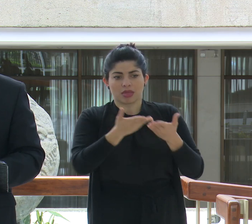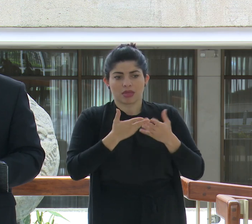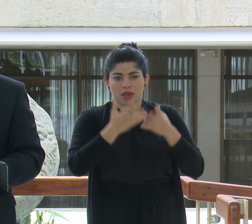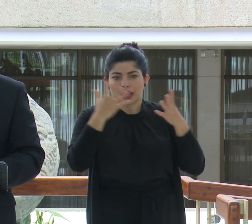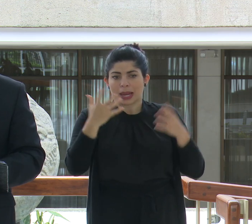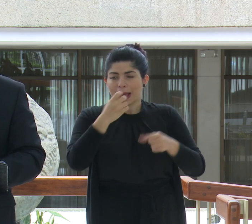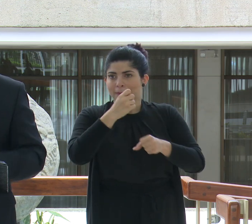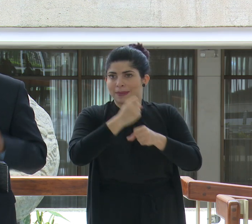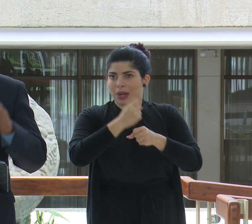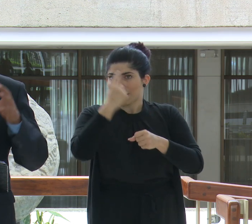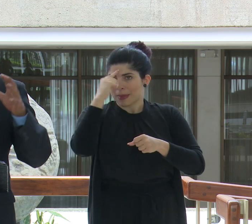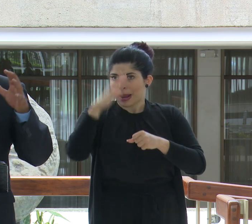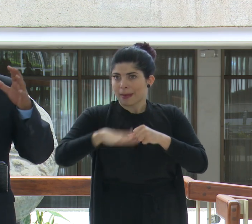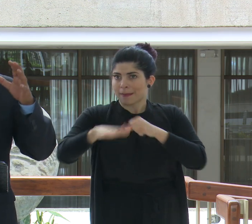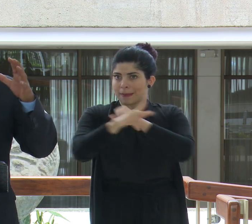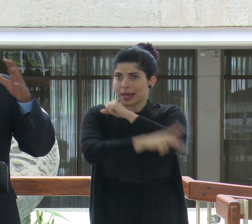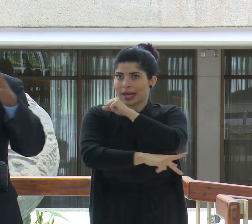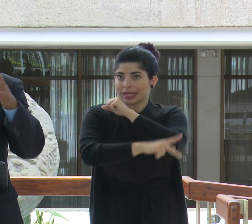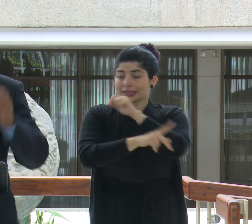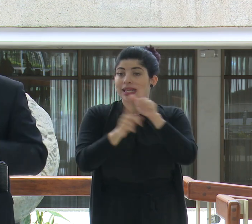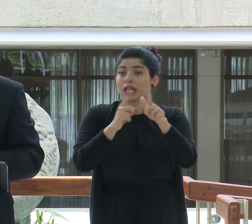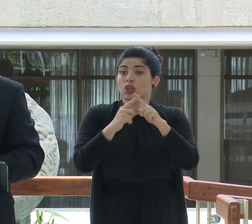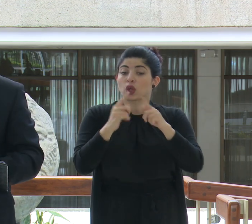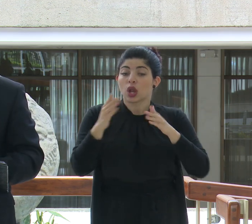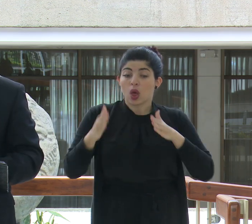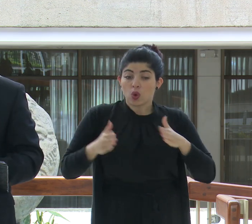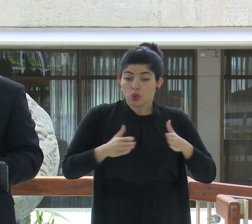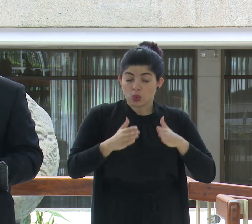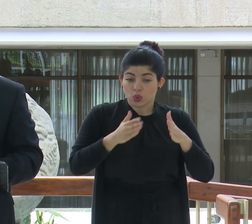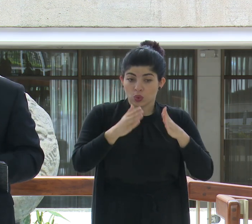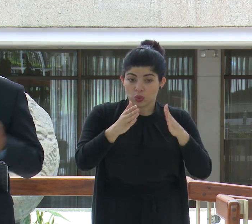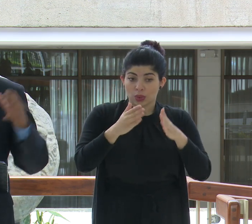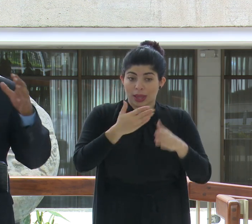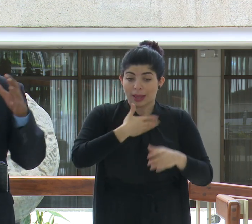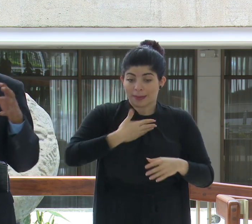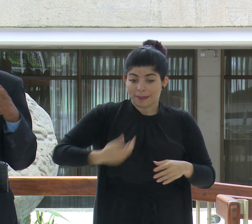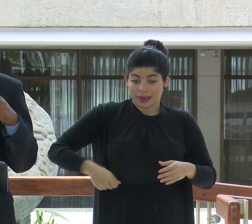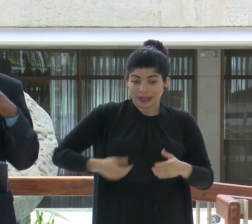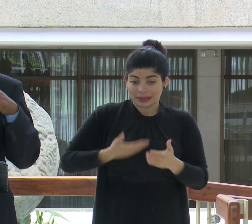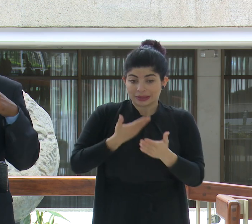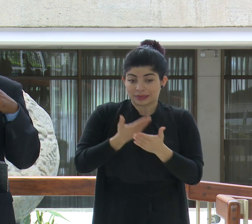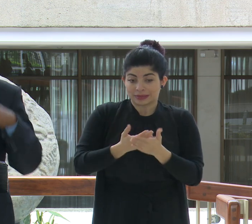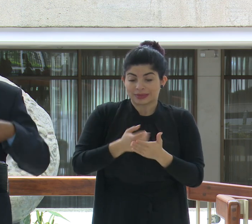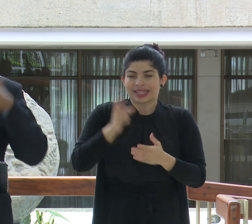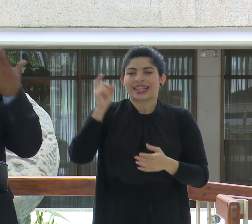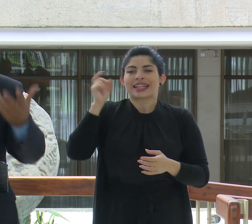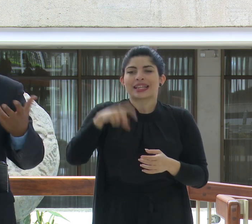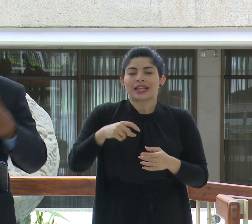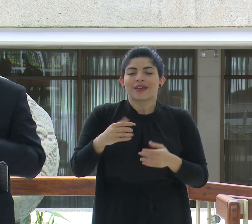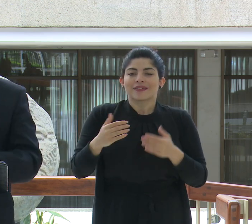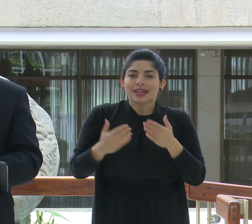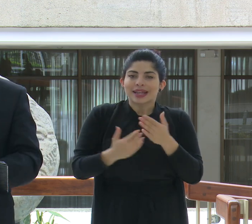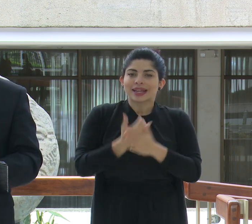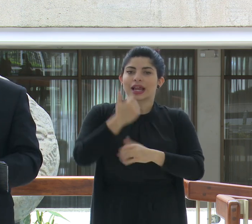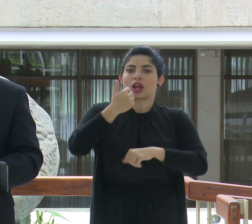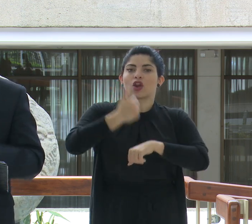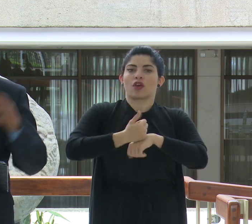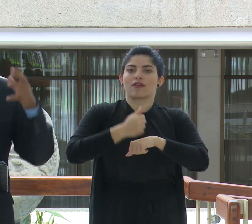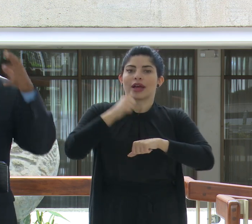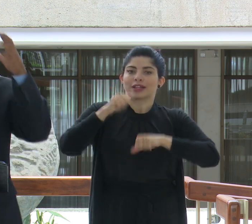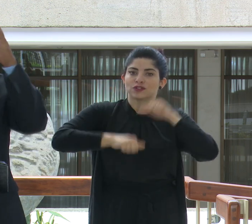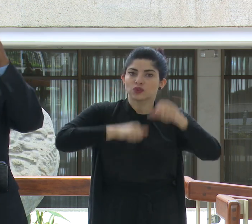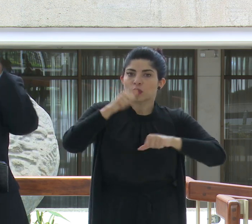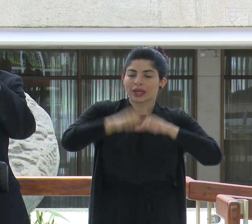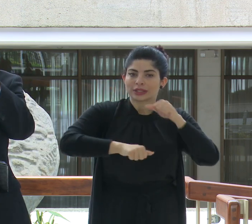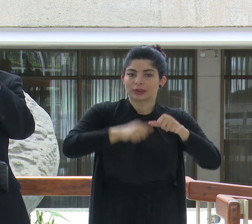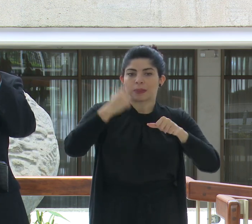de empleo en el país. Entonces, en la ruta que está planteando el presidente, hay que renovar los esfuerzos